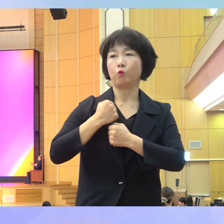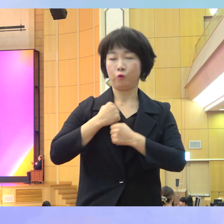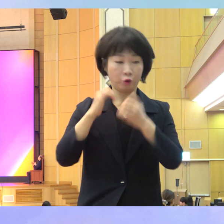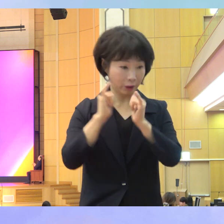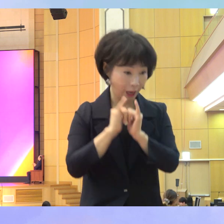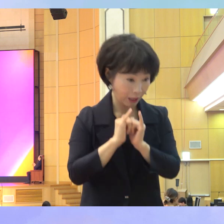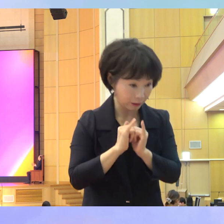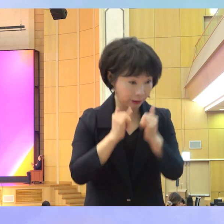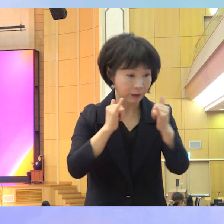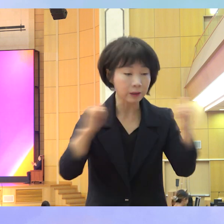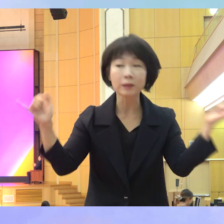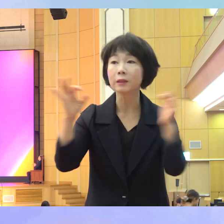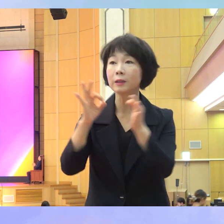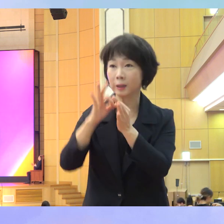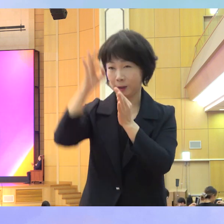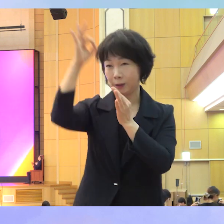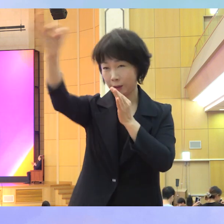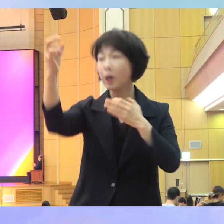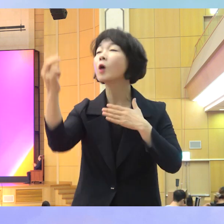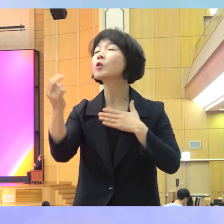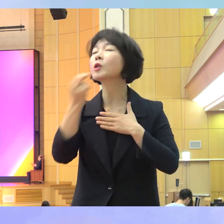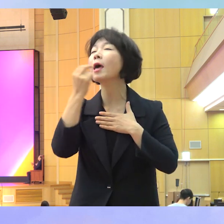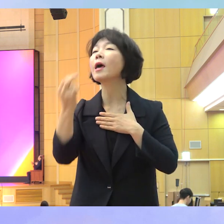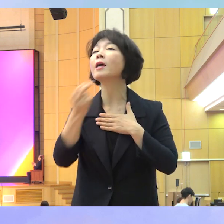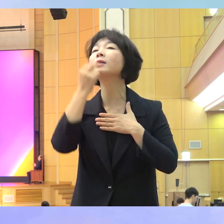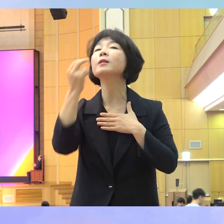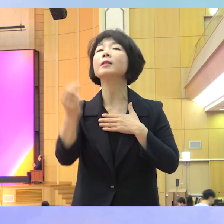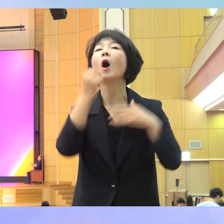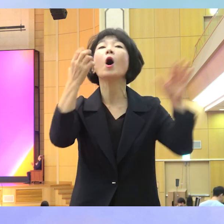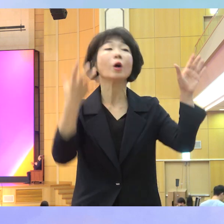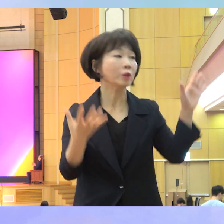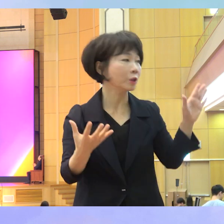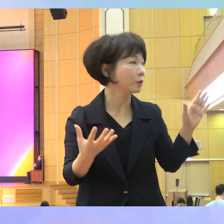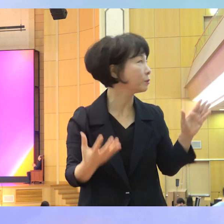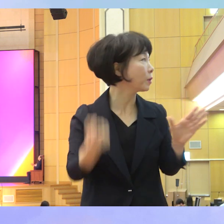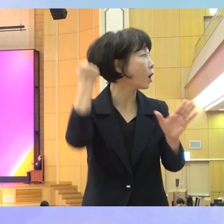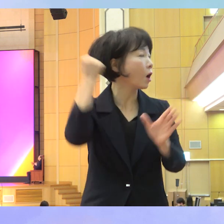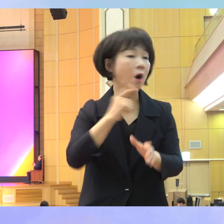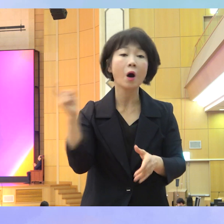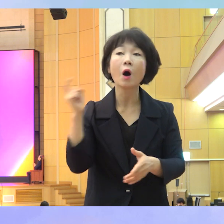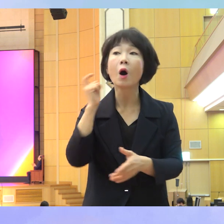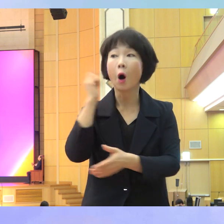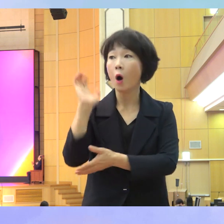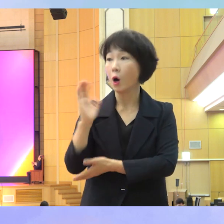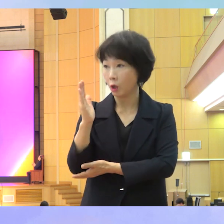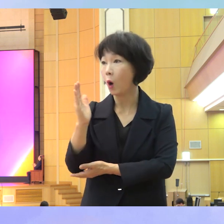승천한 군사들은 영생을 얻으며